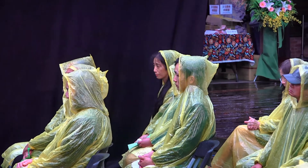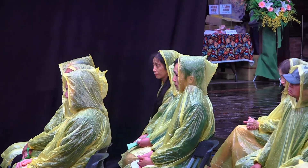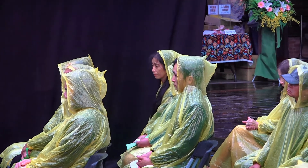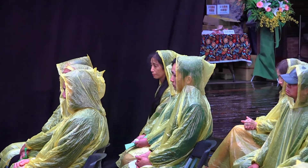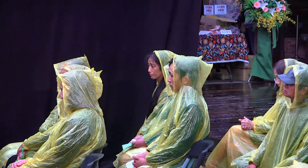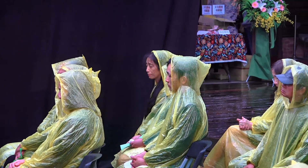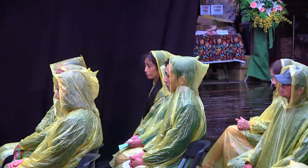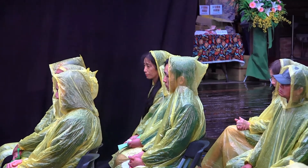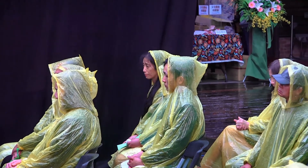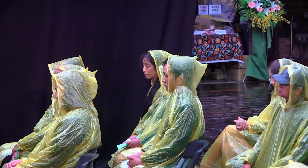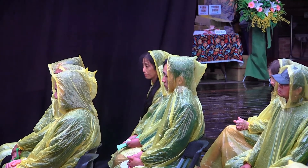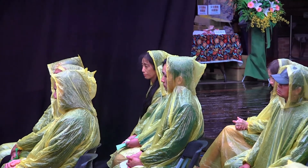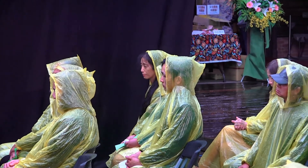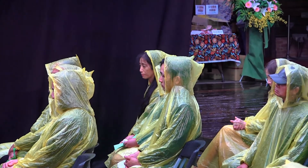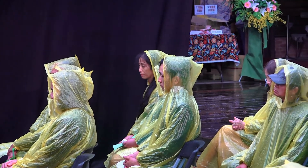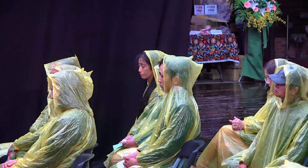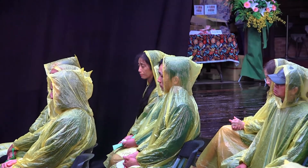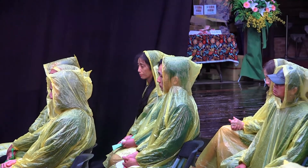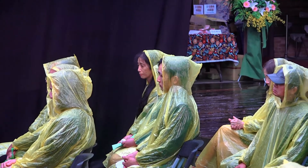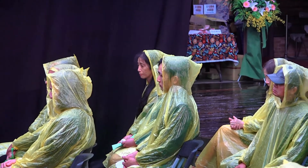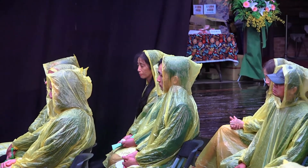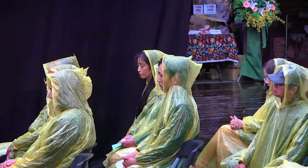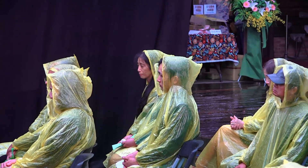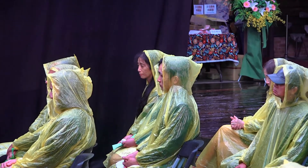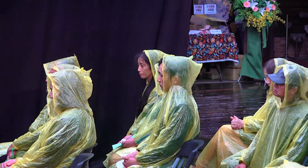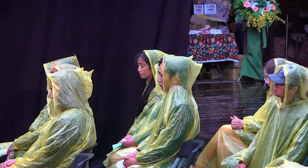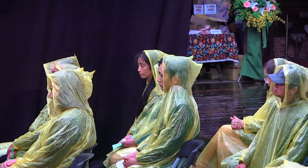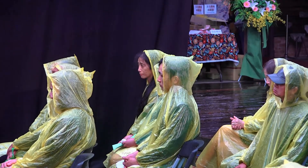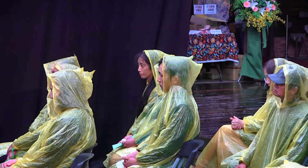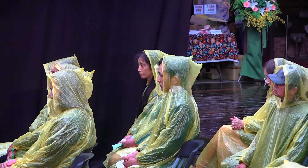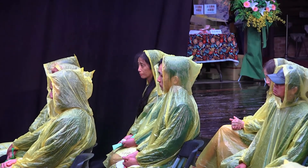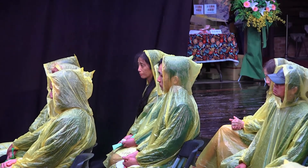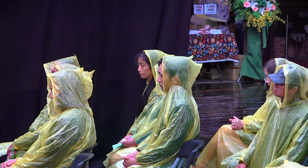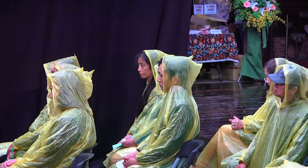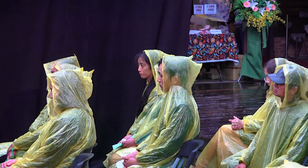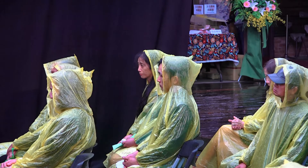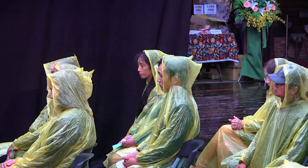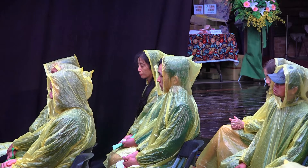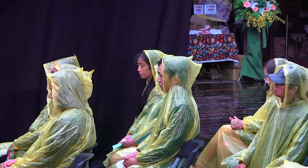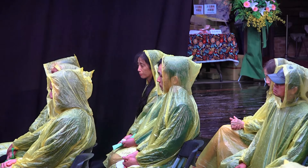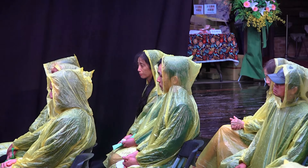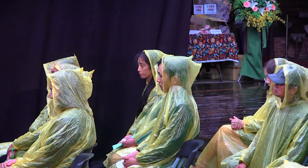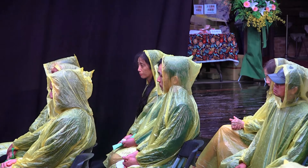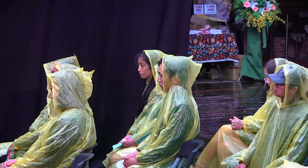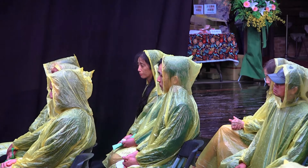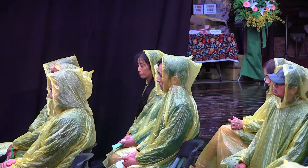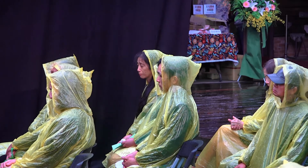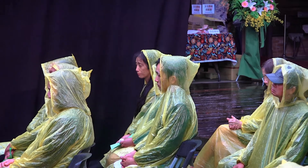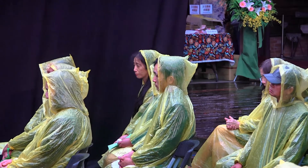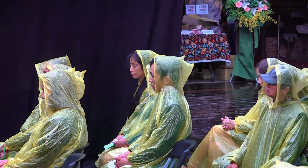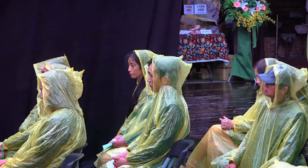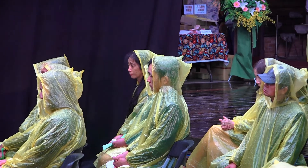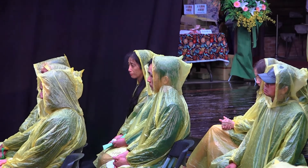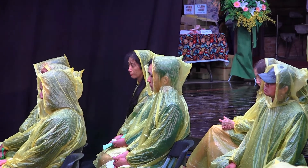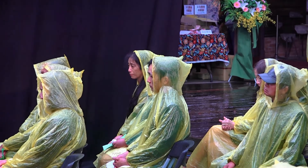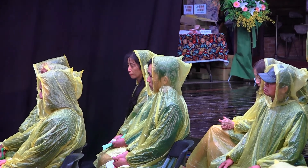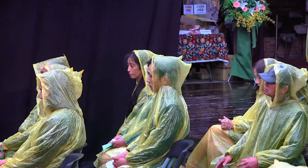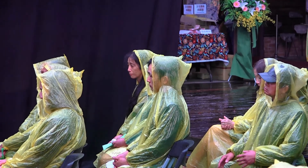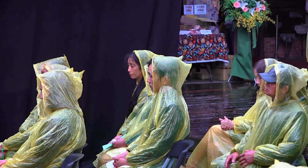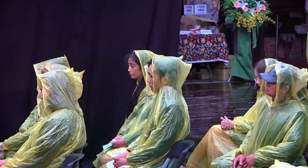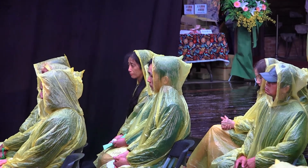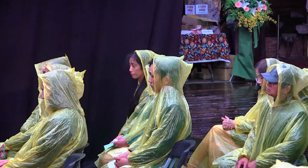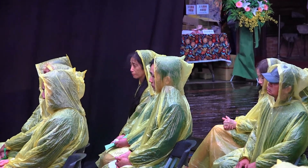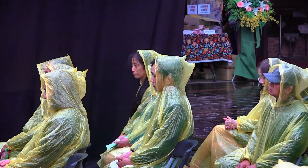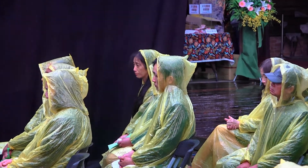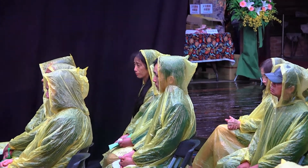是邻居的隔壁的乐园，这一支作品呢其实就是在讲我